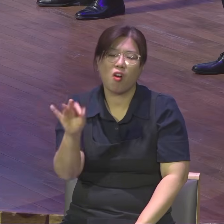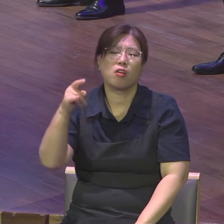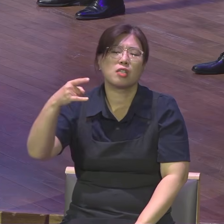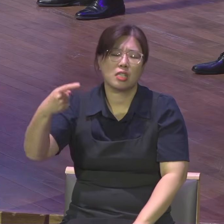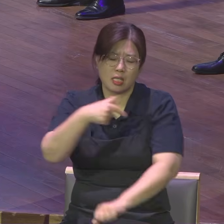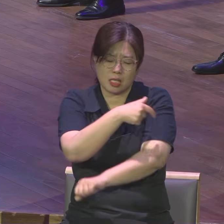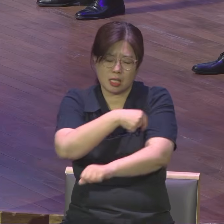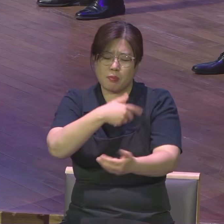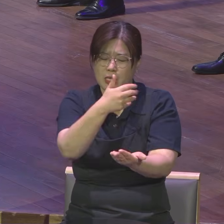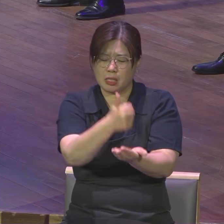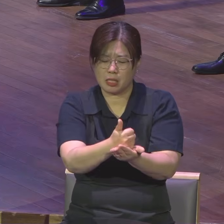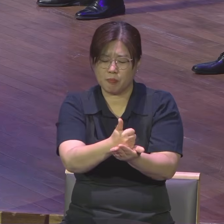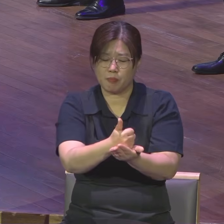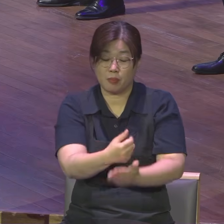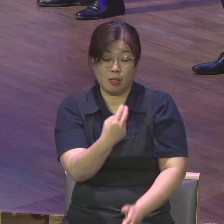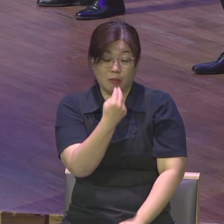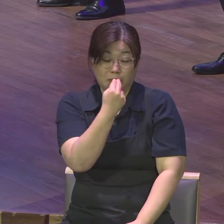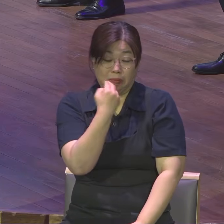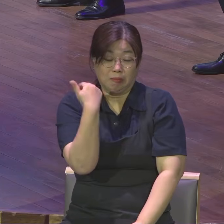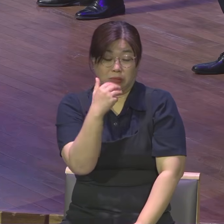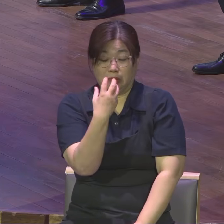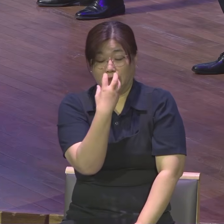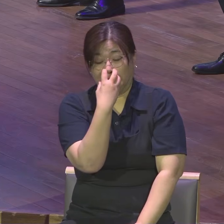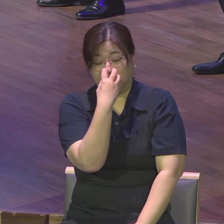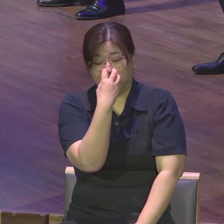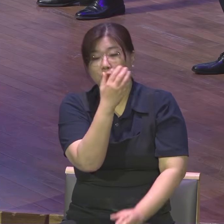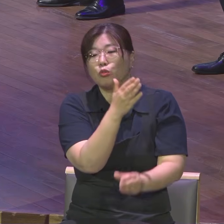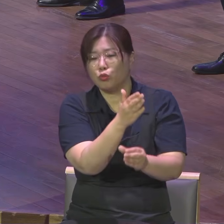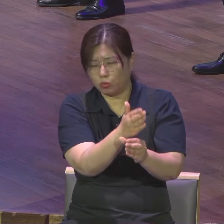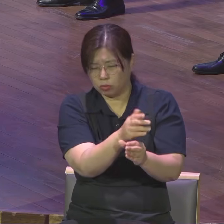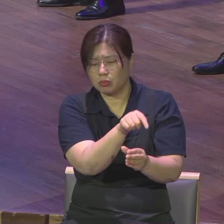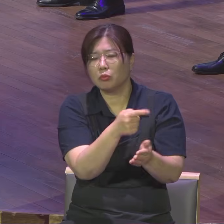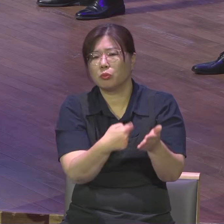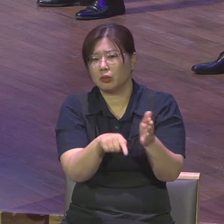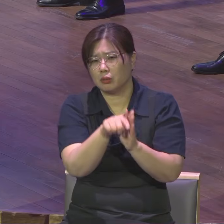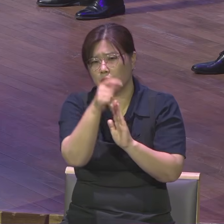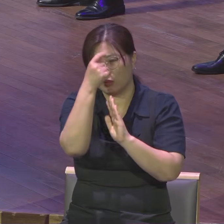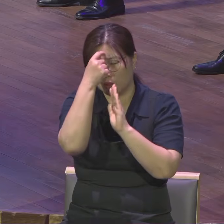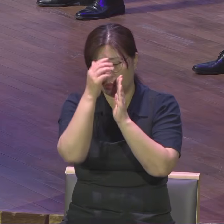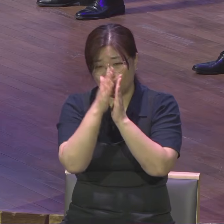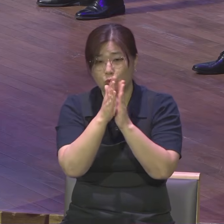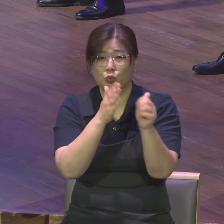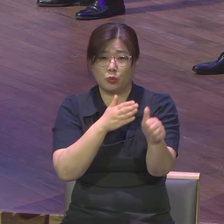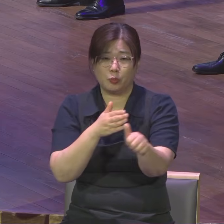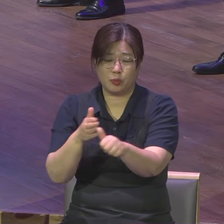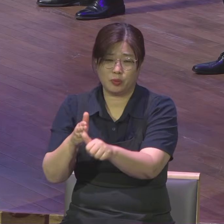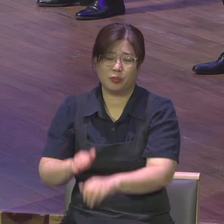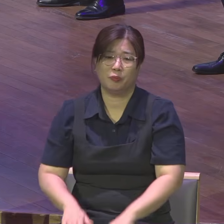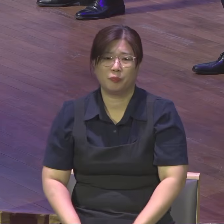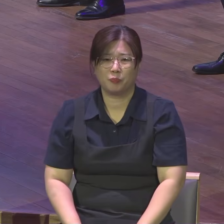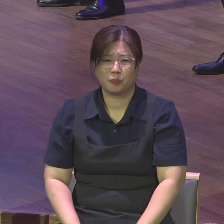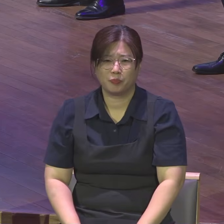육신에 임하게 하여 주시옵소서. 치유의 증인으로 예언의 모든 한우들이 일어나게 하여 주옵소서. 각 가정 기도 중에 세 가지를 두고 이 시간